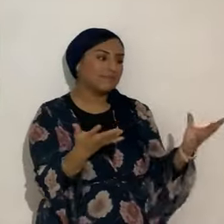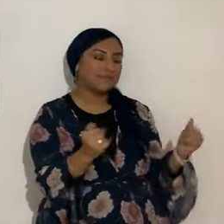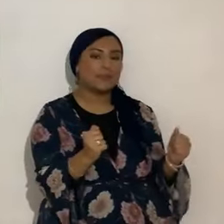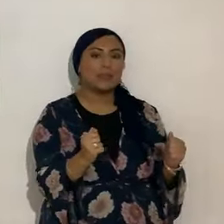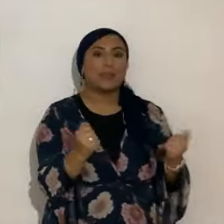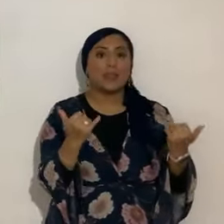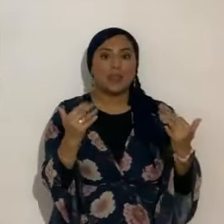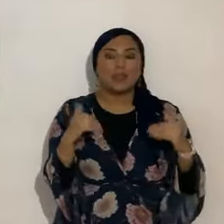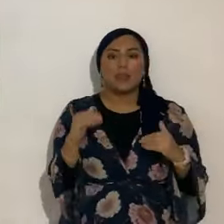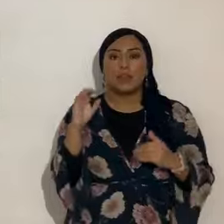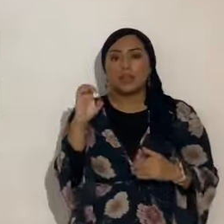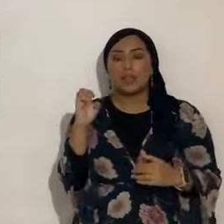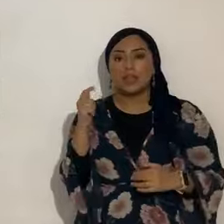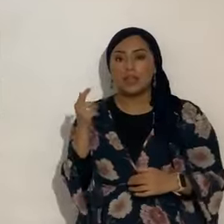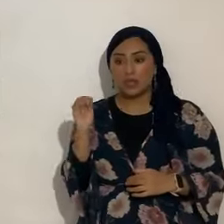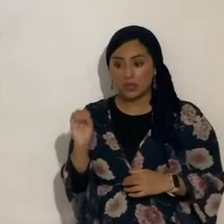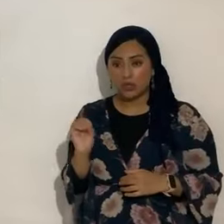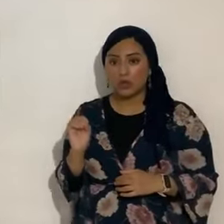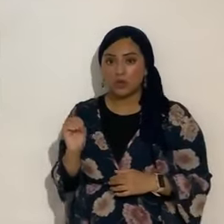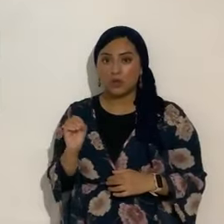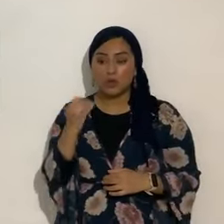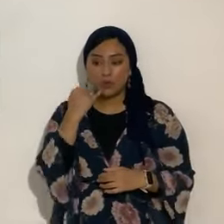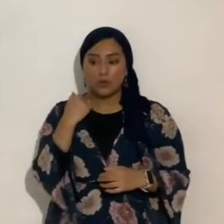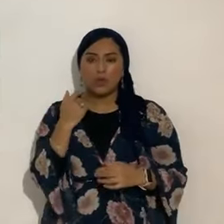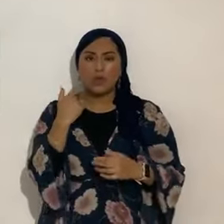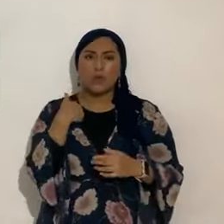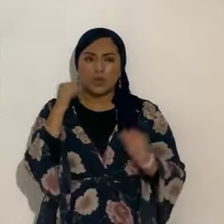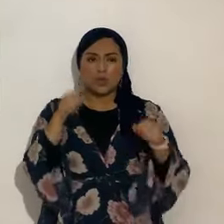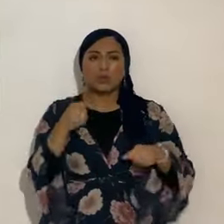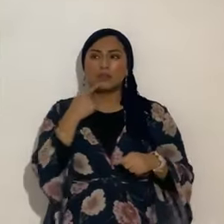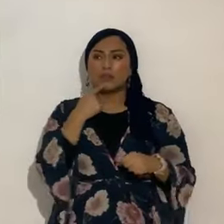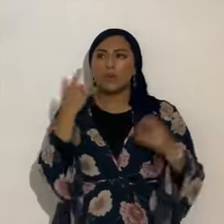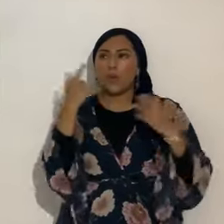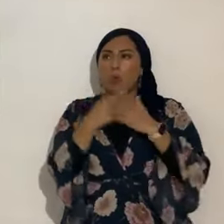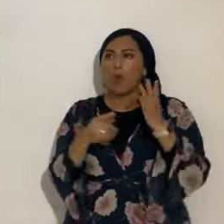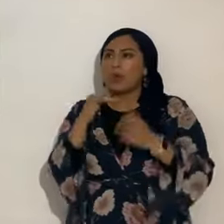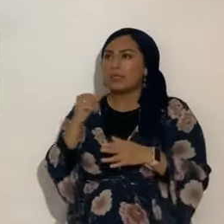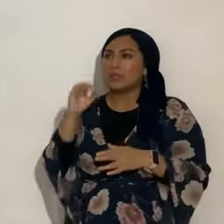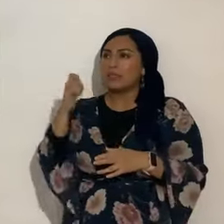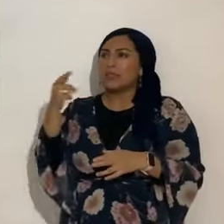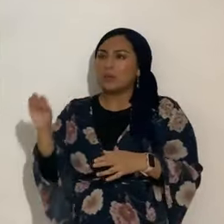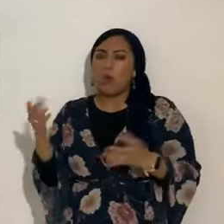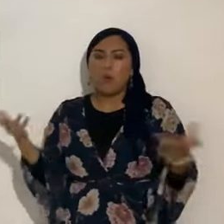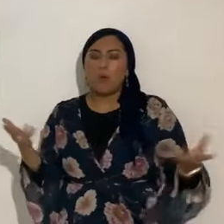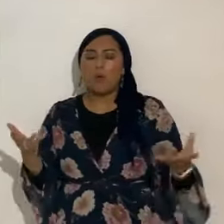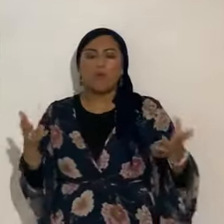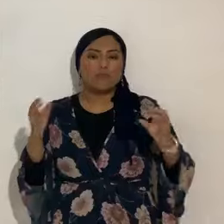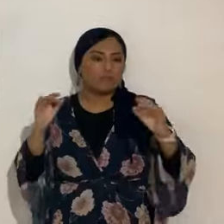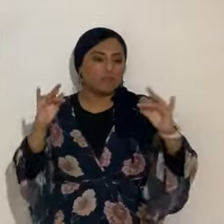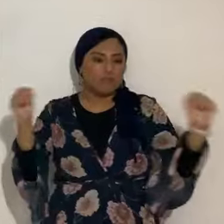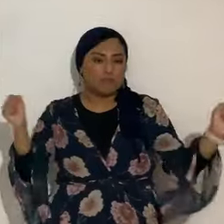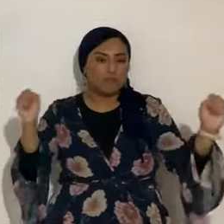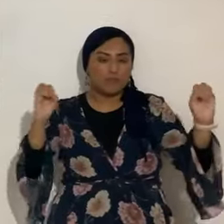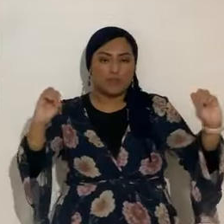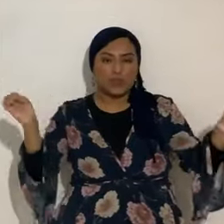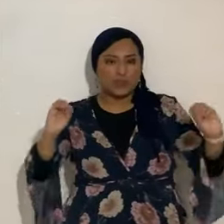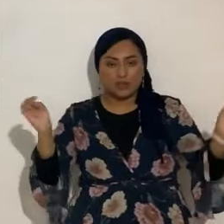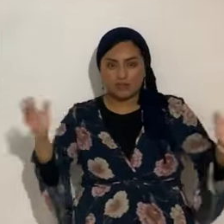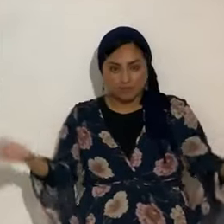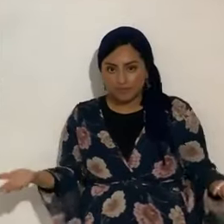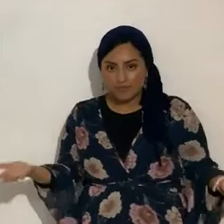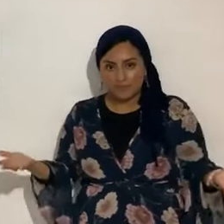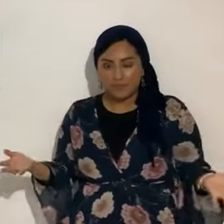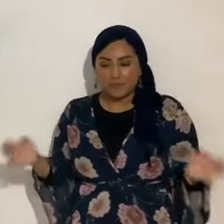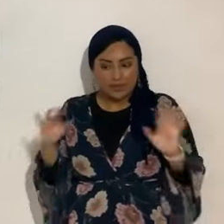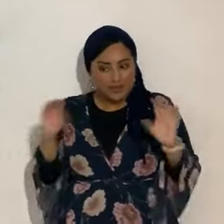el ego, si pudiéramos decir, ¿qué es el ego? Nada. No es nada. Más bien ni